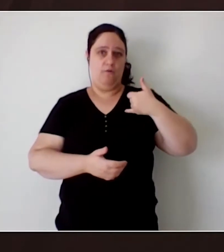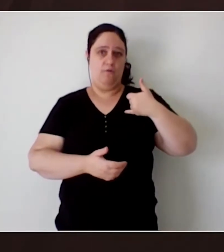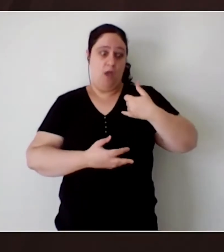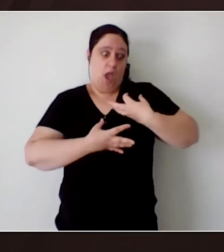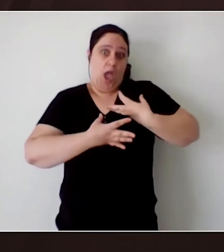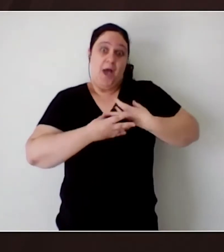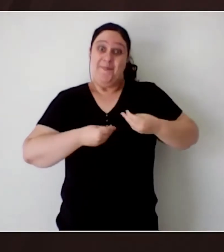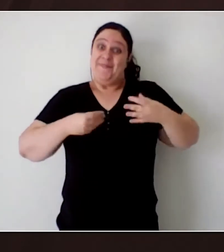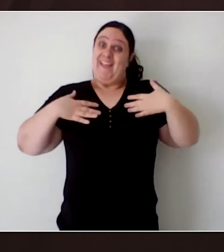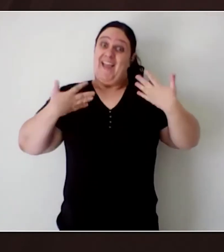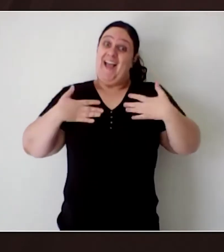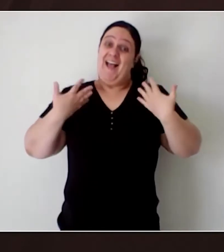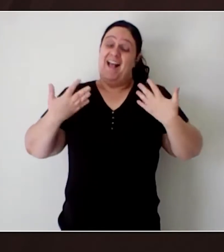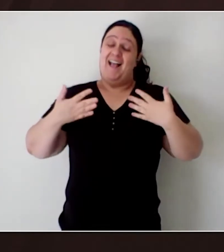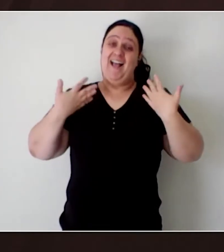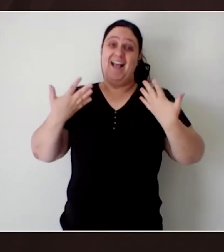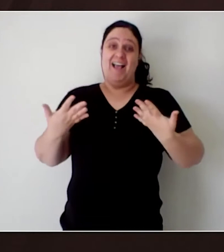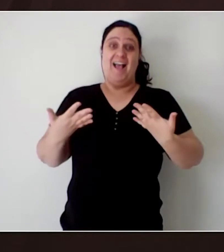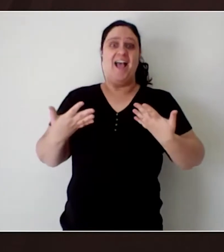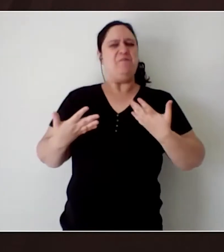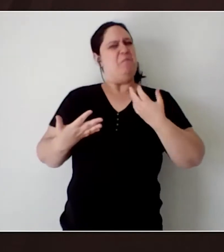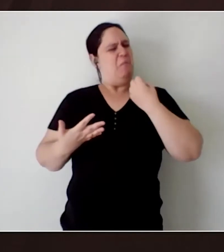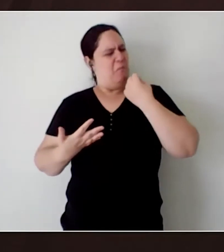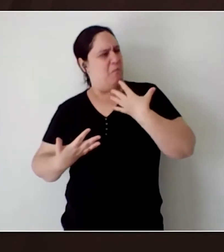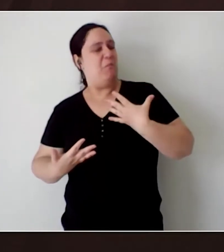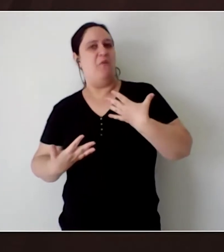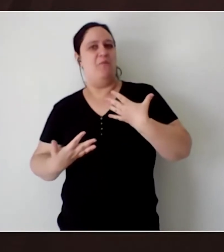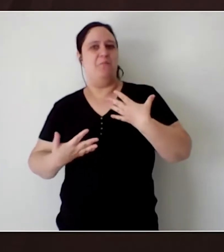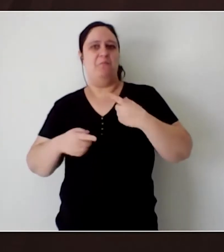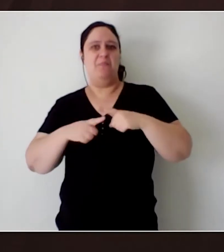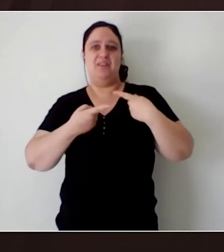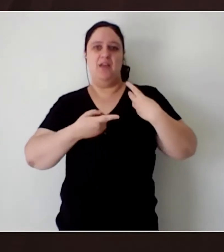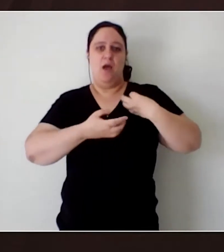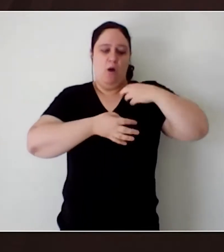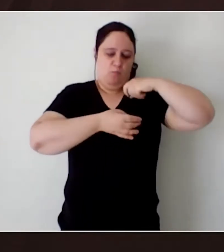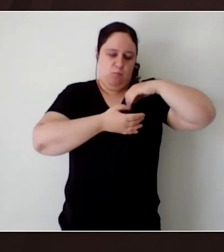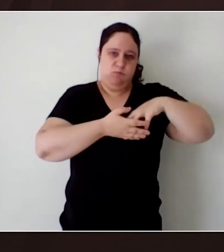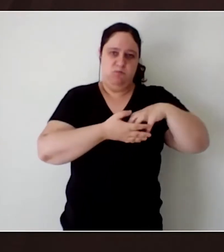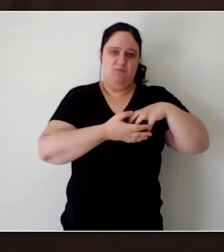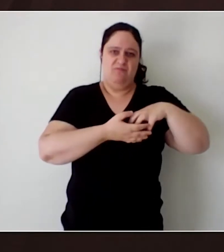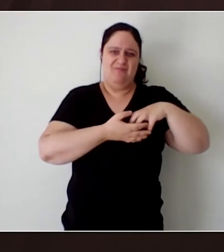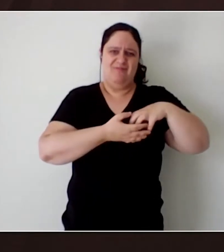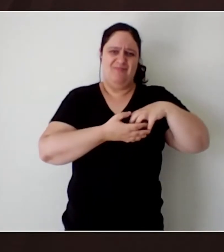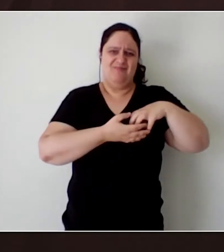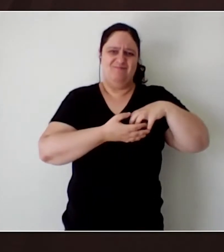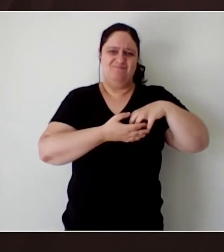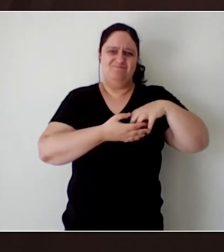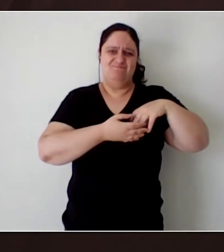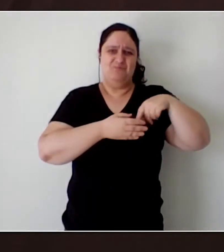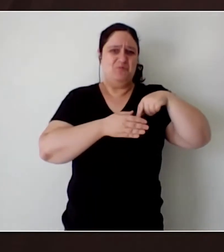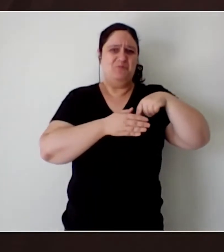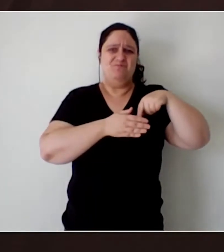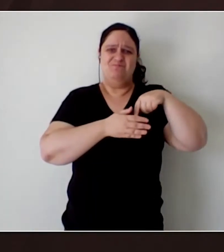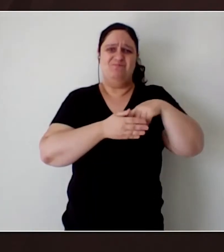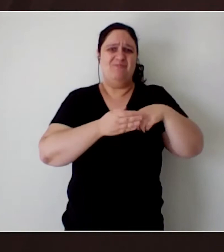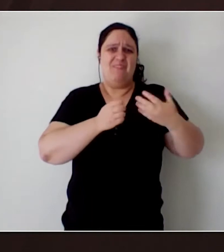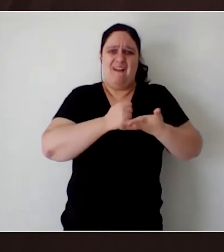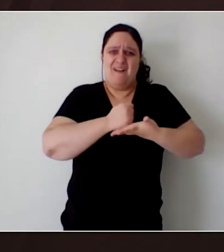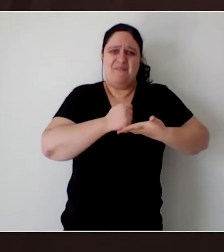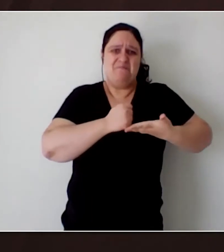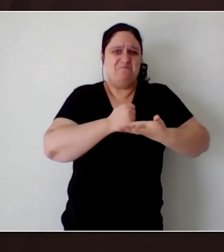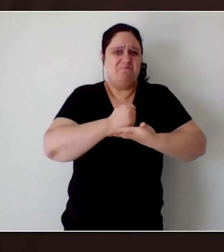alegria. Oxa, que palavra boa! Mas não tem raiz, não tem muita raiz, não tem. Então